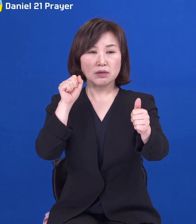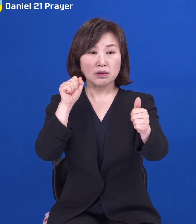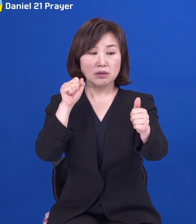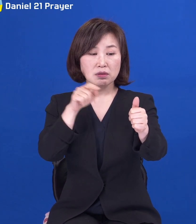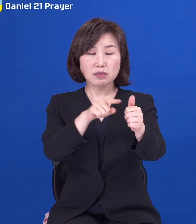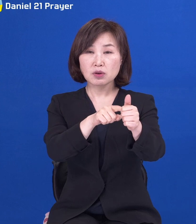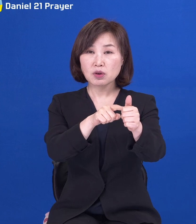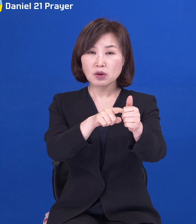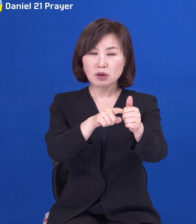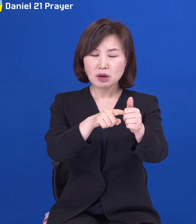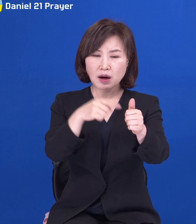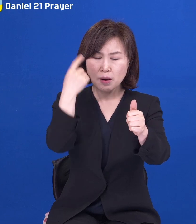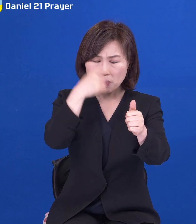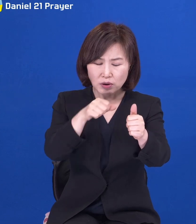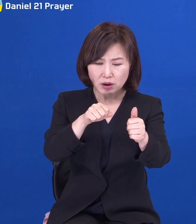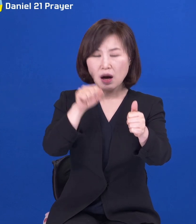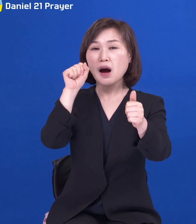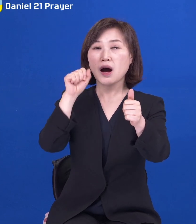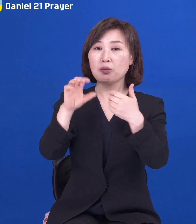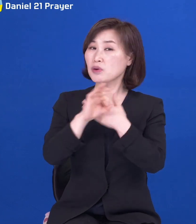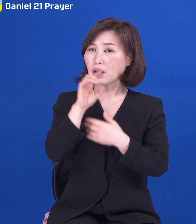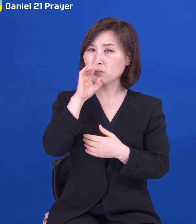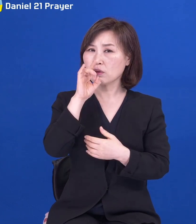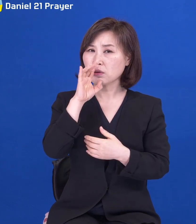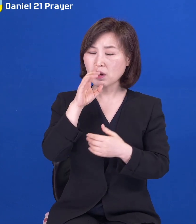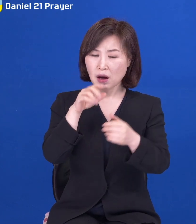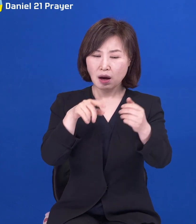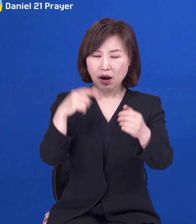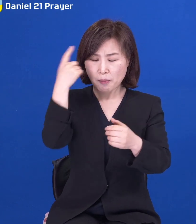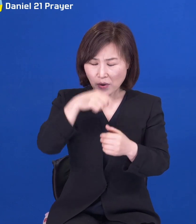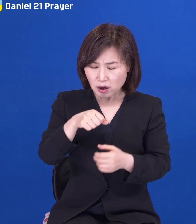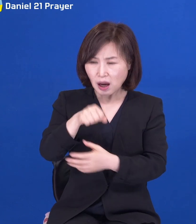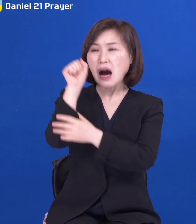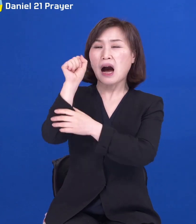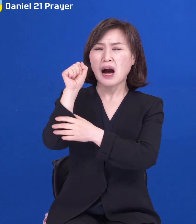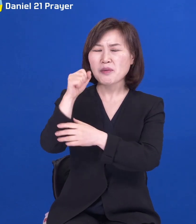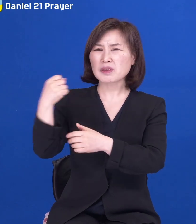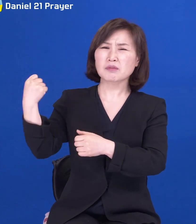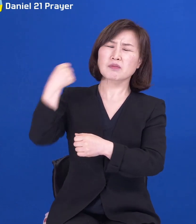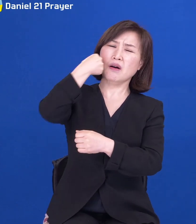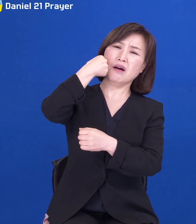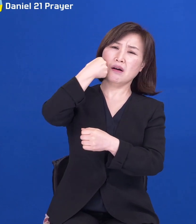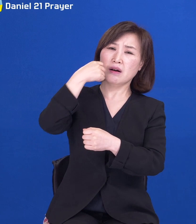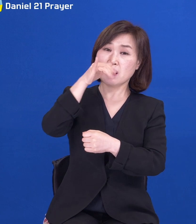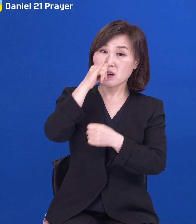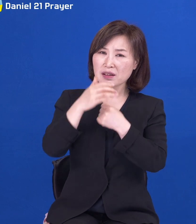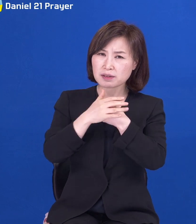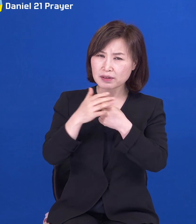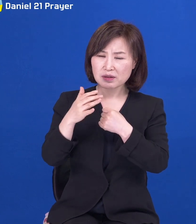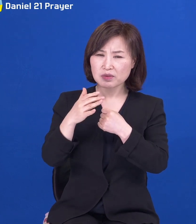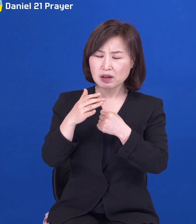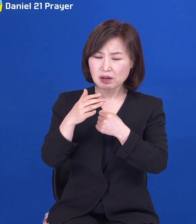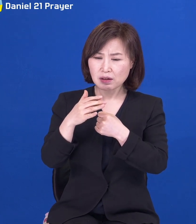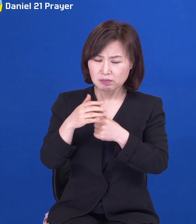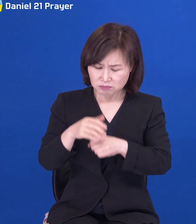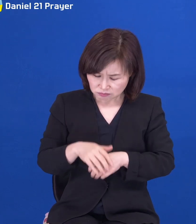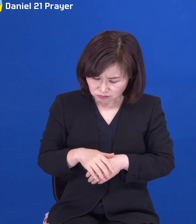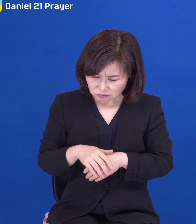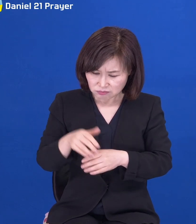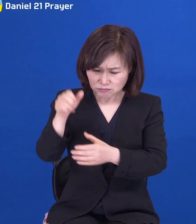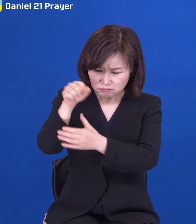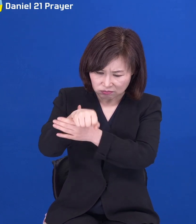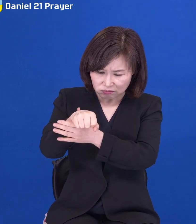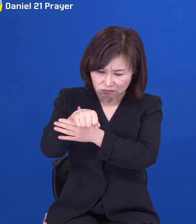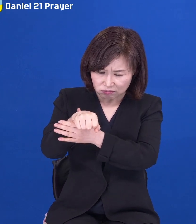거기서 제가 머리를 들면 안 돼요. 왜냐면 머리를 두는 것 동시에 구두발이 막 들어오기 때문에. 그래서 머리를